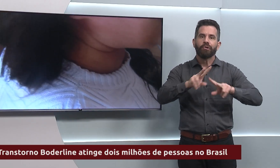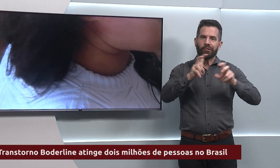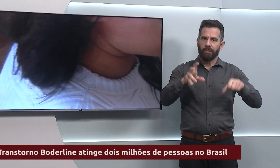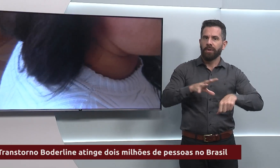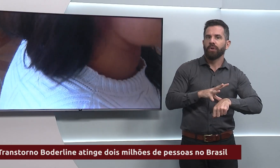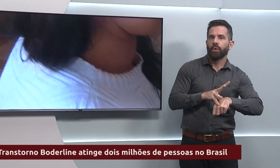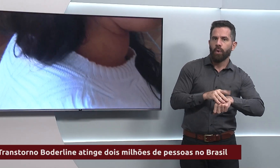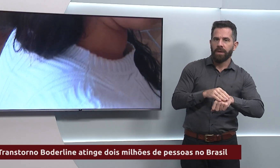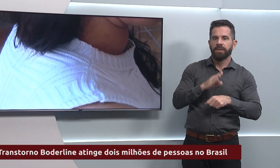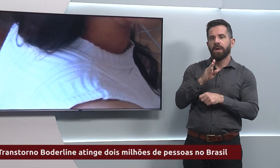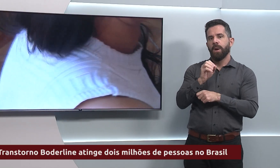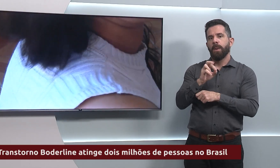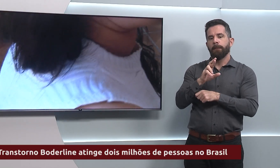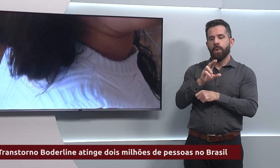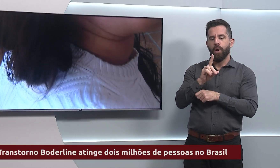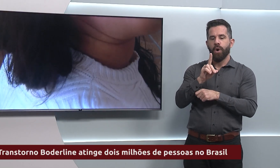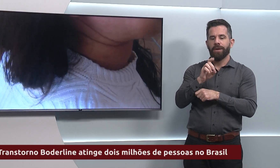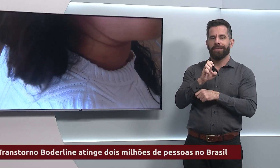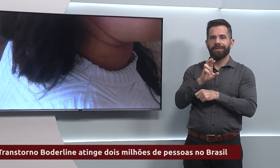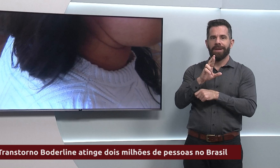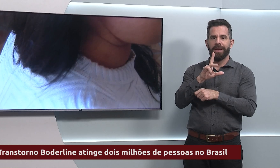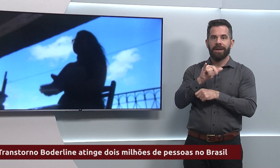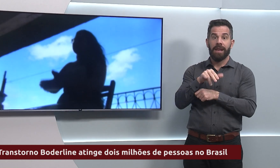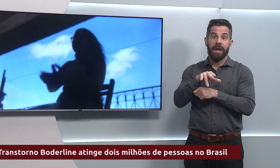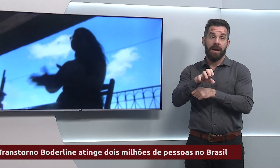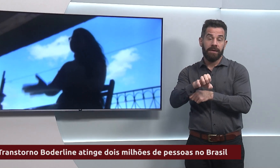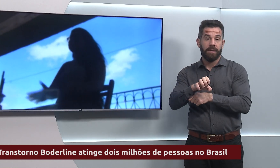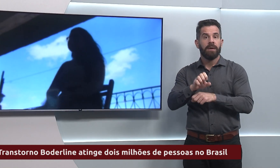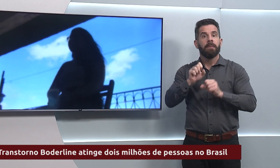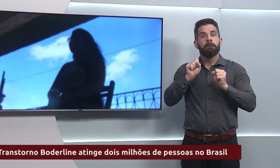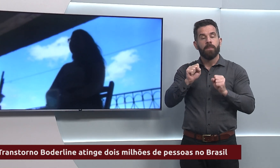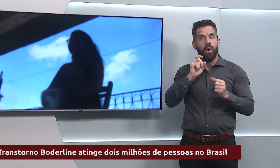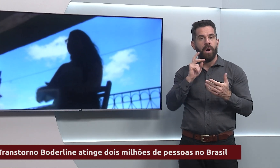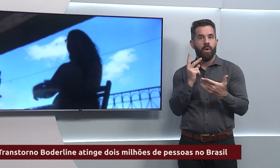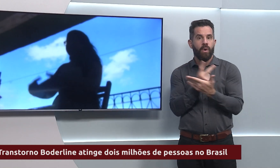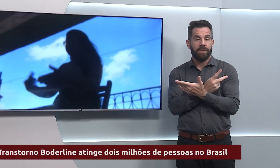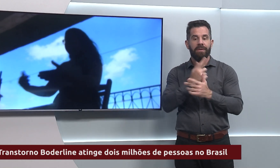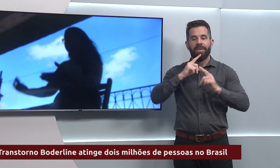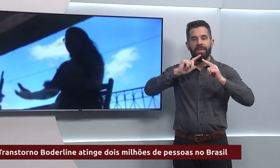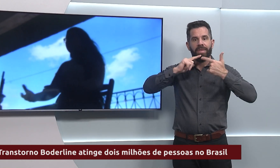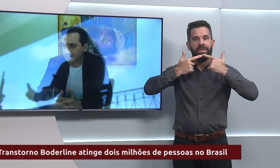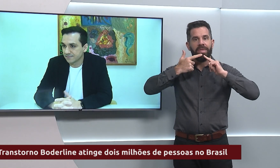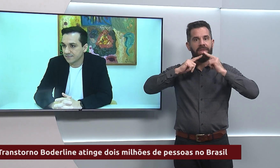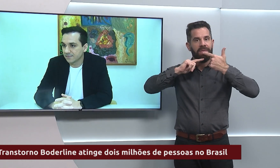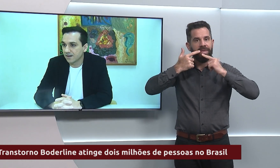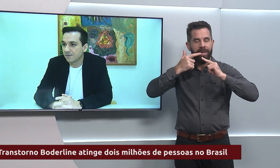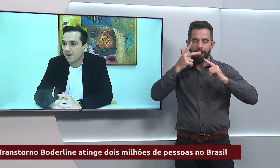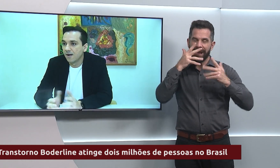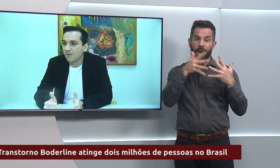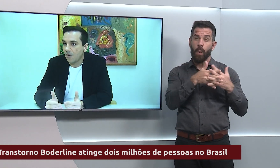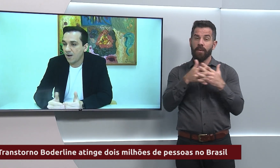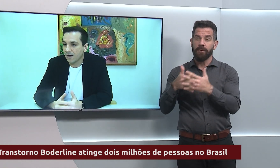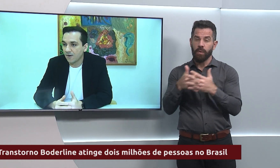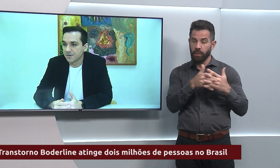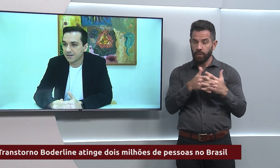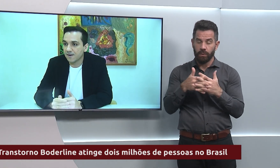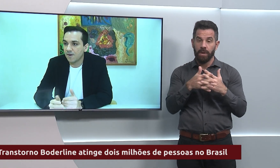podem ser confundidos com o transtorno bipolar e nem sempre são tratados adequadamente. Este psiquiatra do Hospital de Saúde Mental do